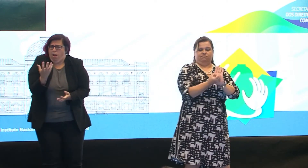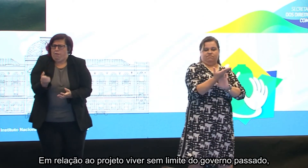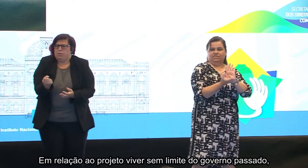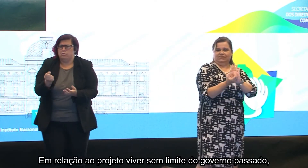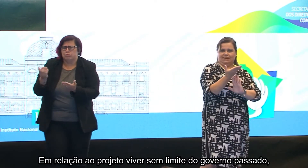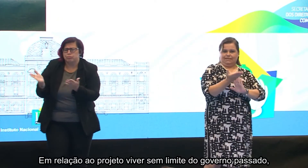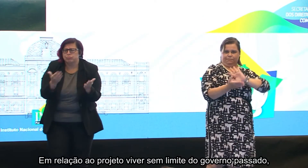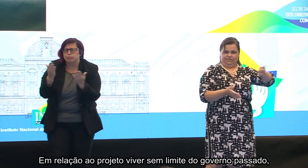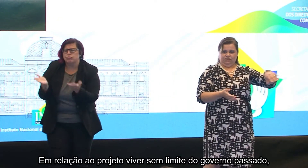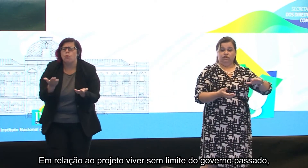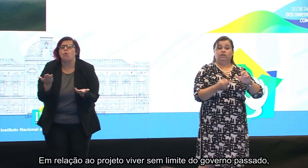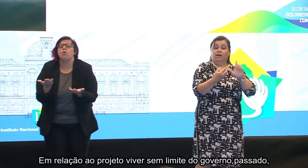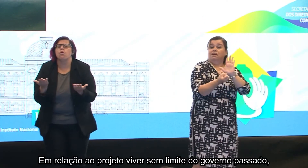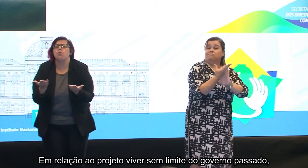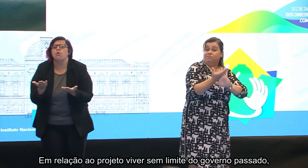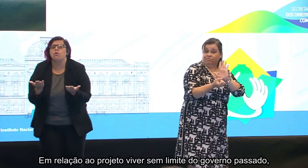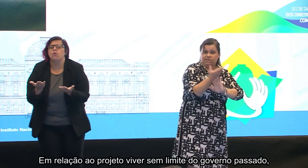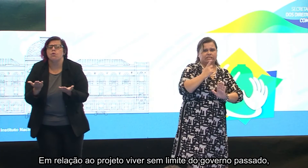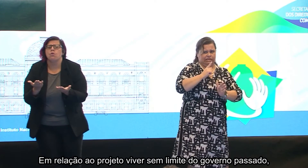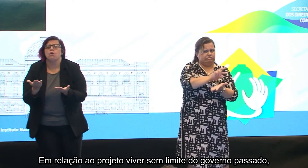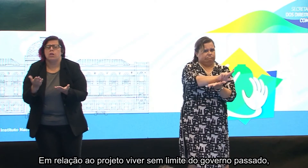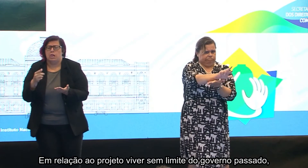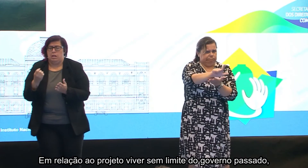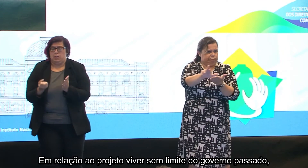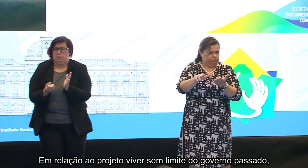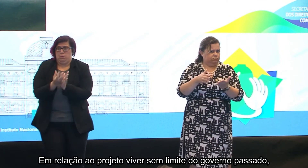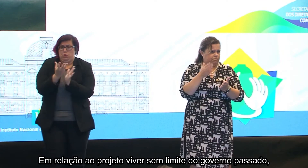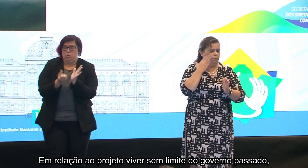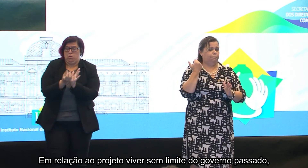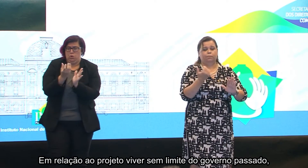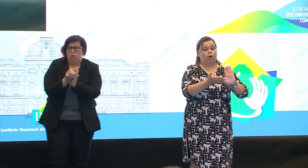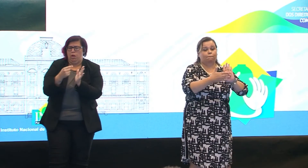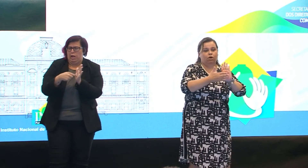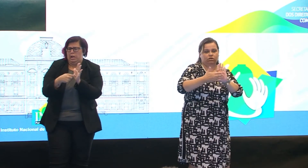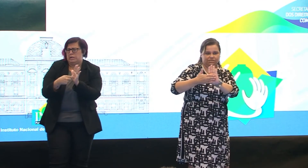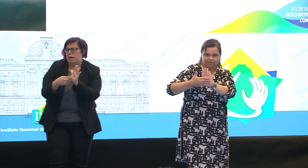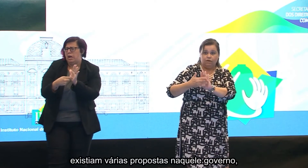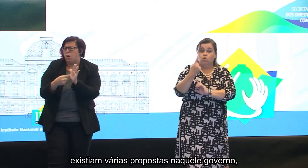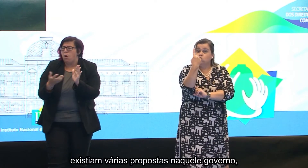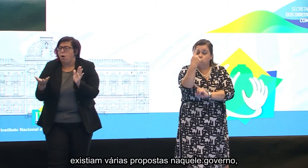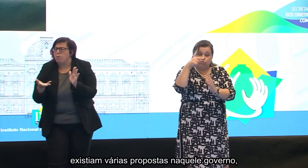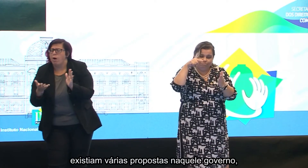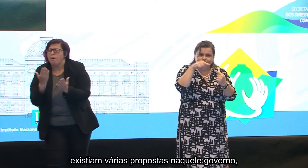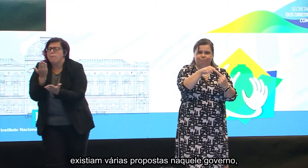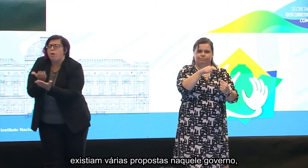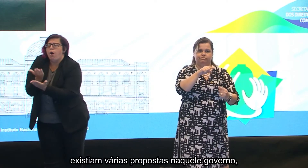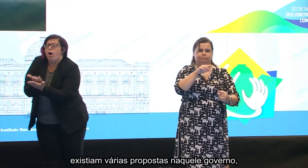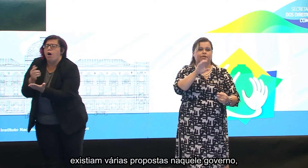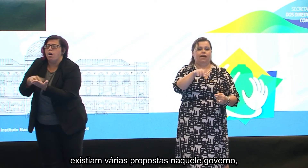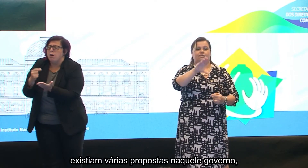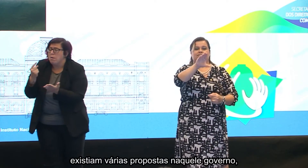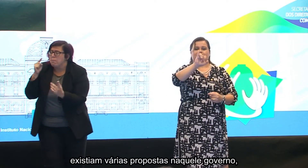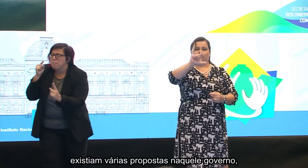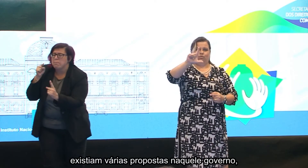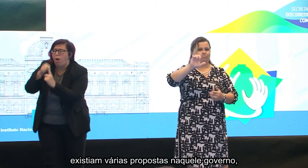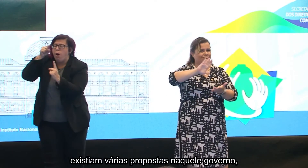E também em relação ao projeto Viver Sem Limite do governo passado. Então, existiam várias propostas naquele